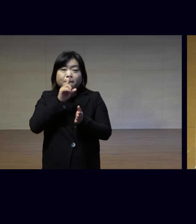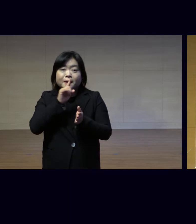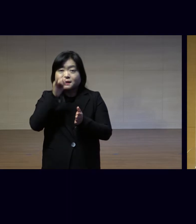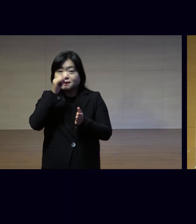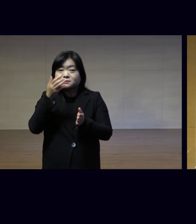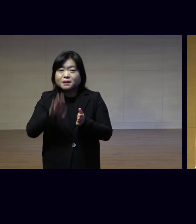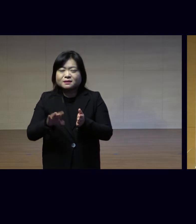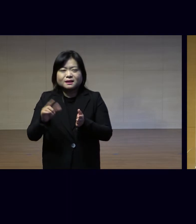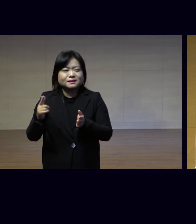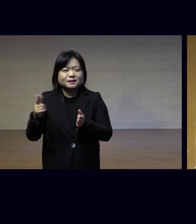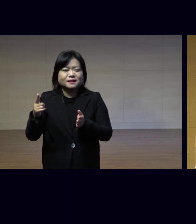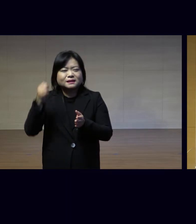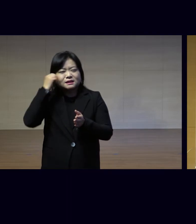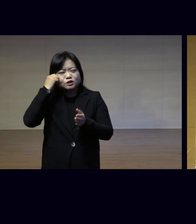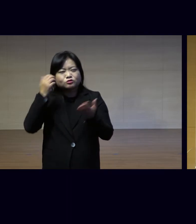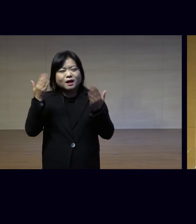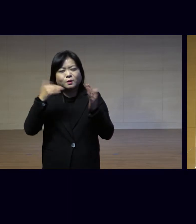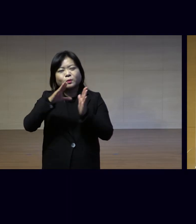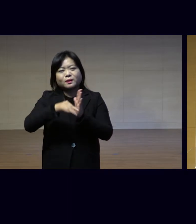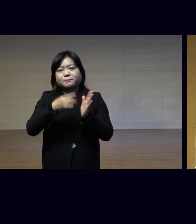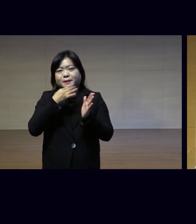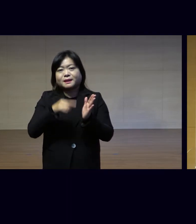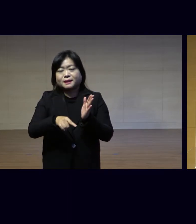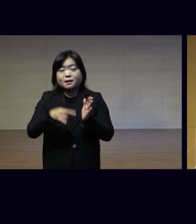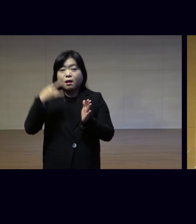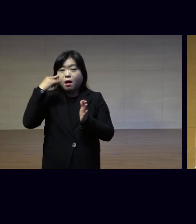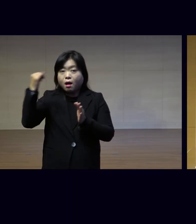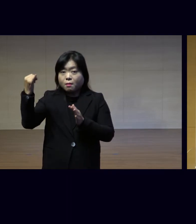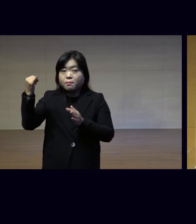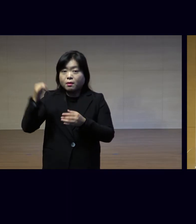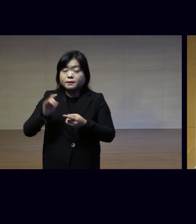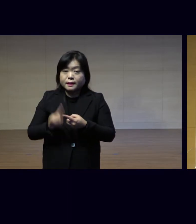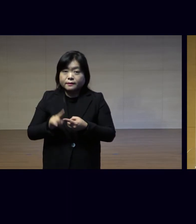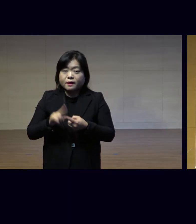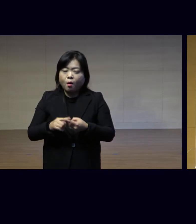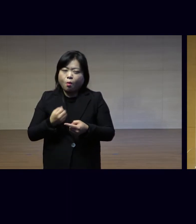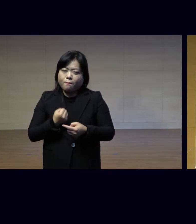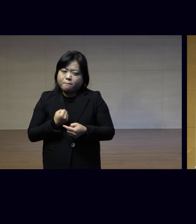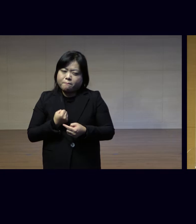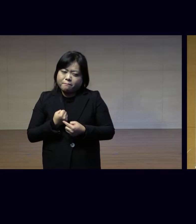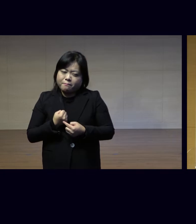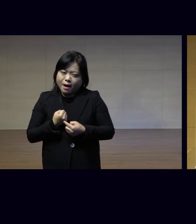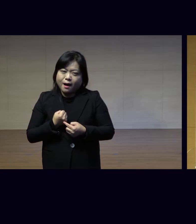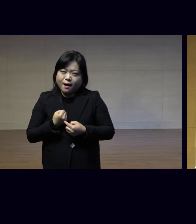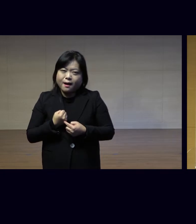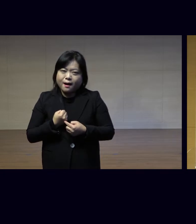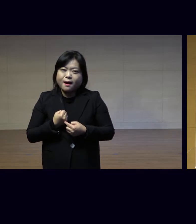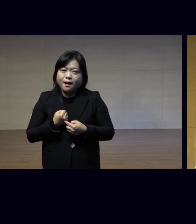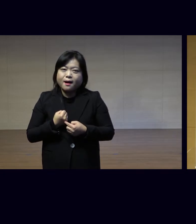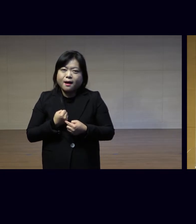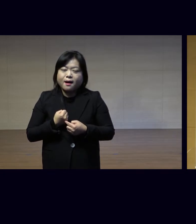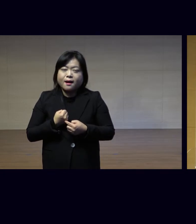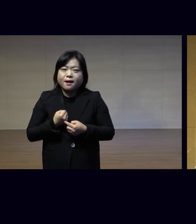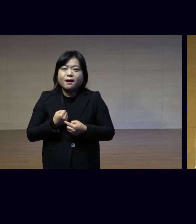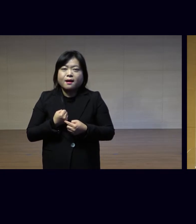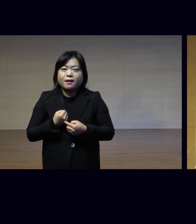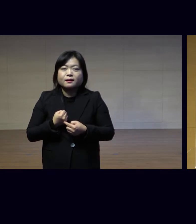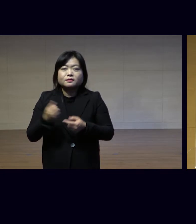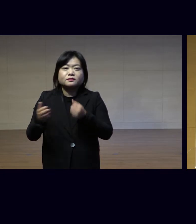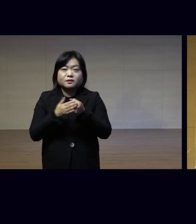그것은 기숙학교 시절의 얘기고 어머니에 대한 원망 이런 것에서 나오는 심리적인